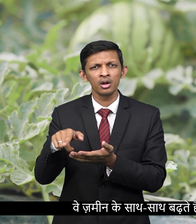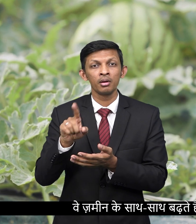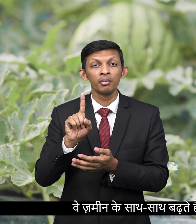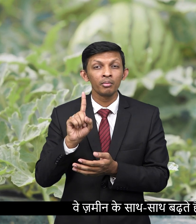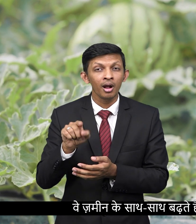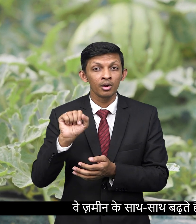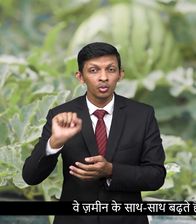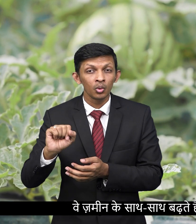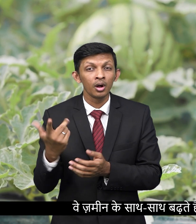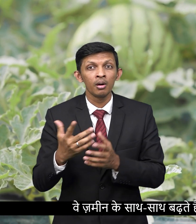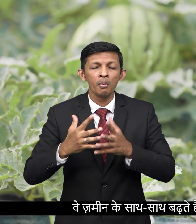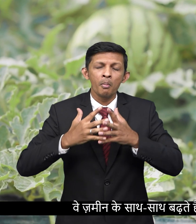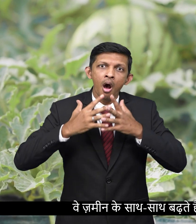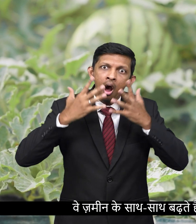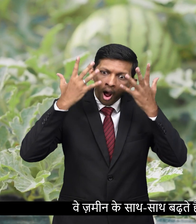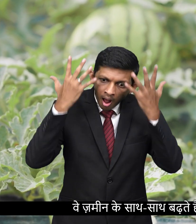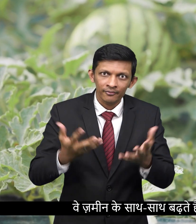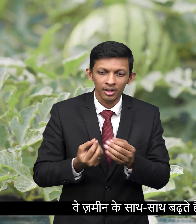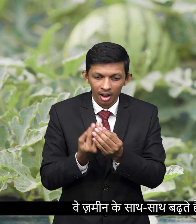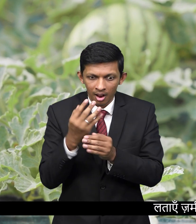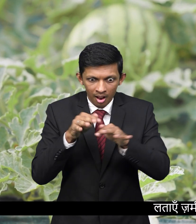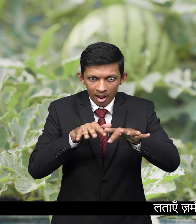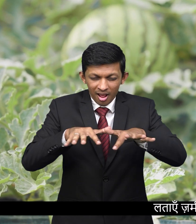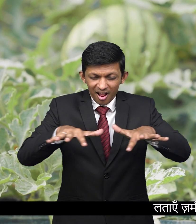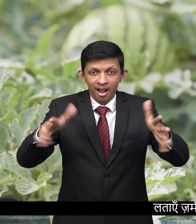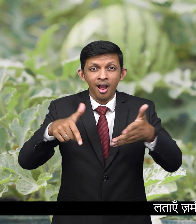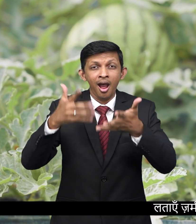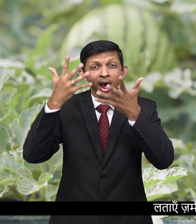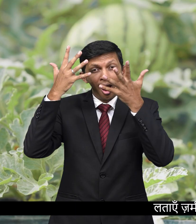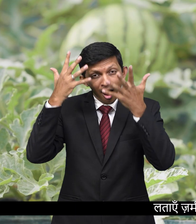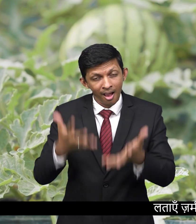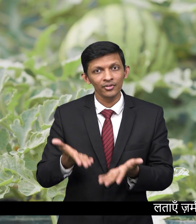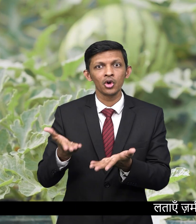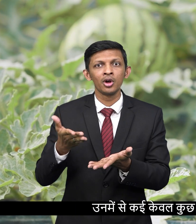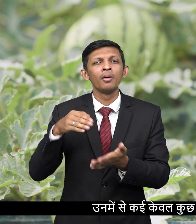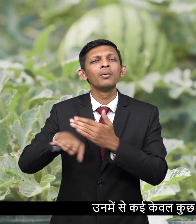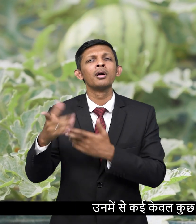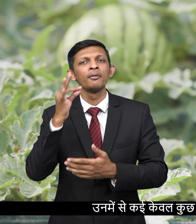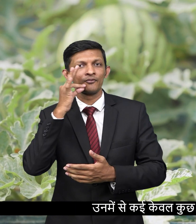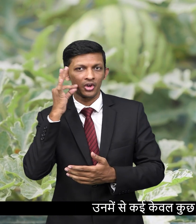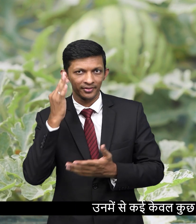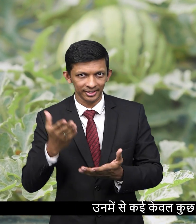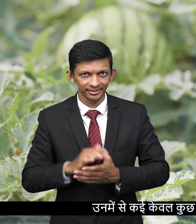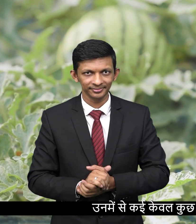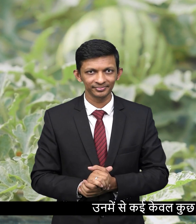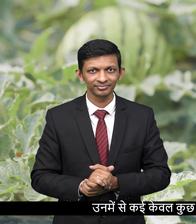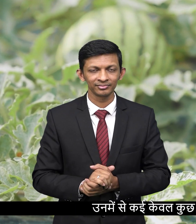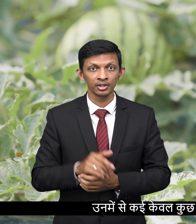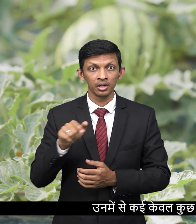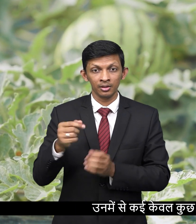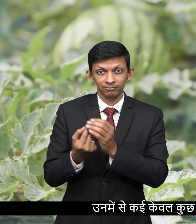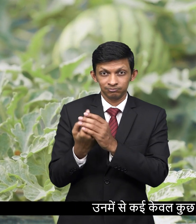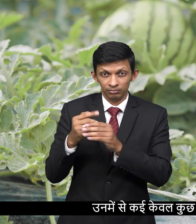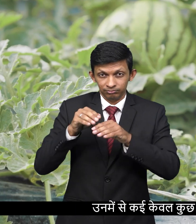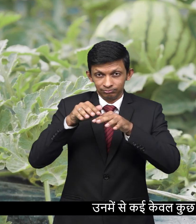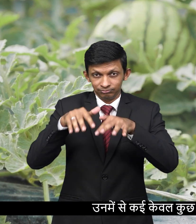हैं और बड़े और भारी फूल लगते हैं। लताएं जमीन पर उगती है। उनमें से कई केवल कुछ महीनों तक ही